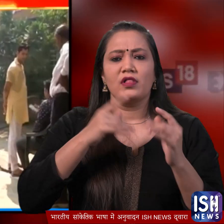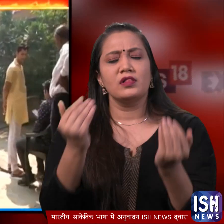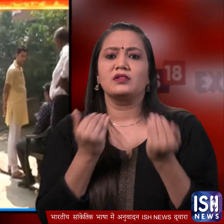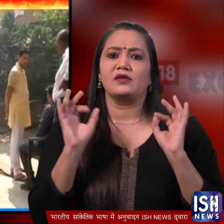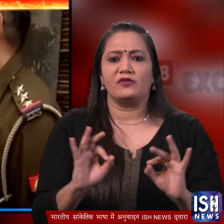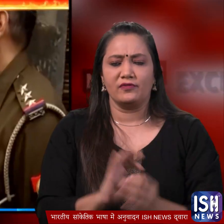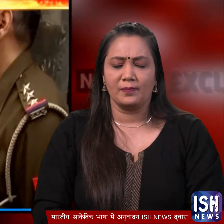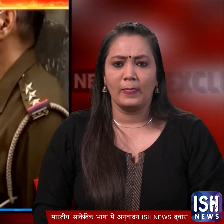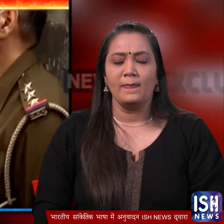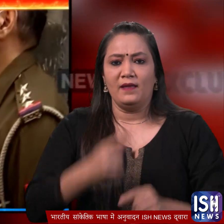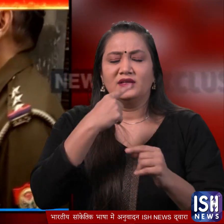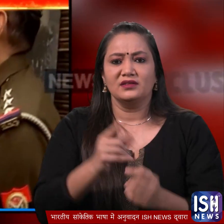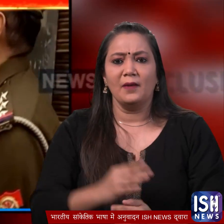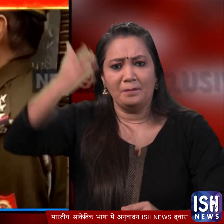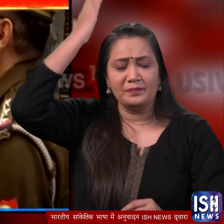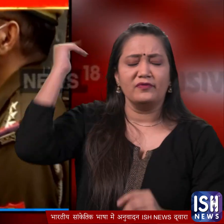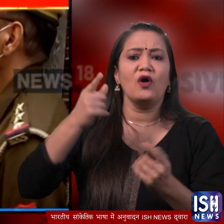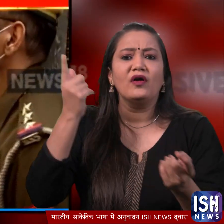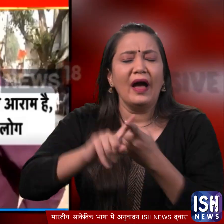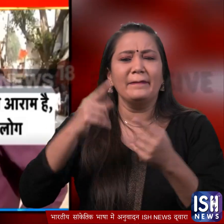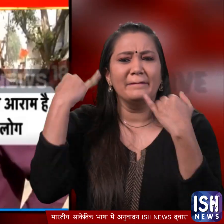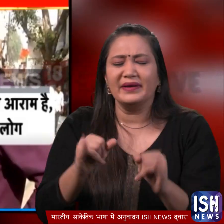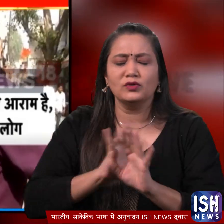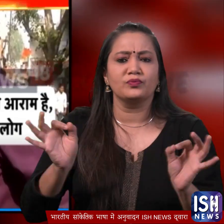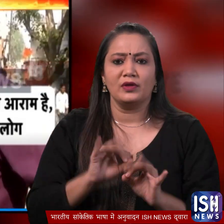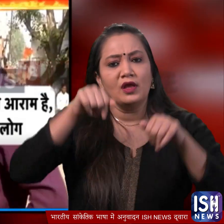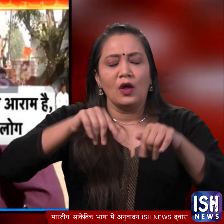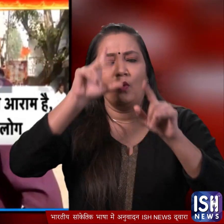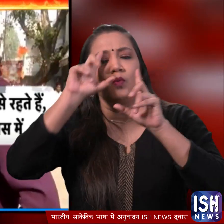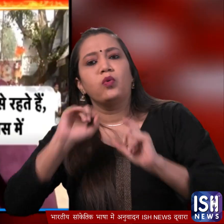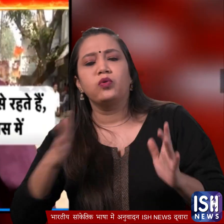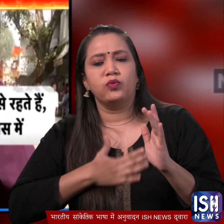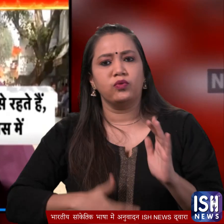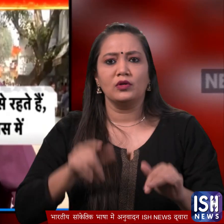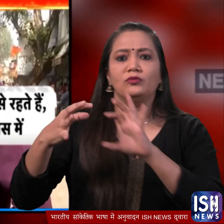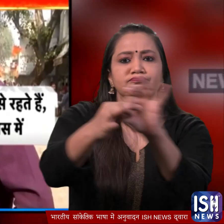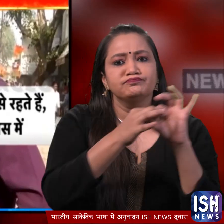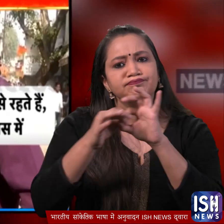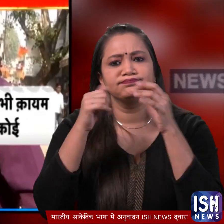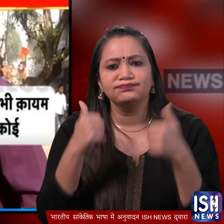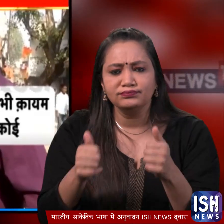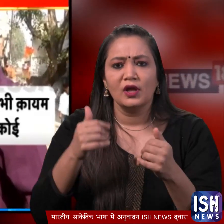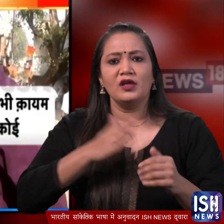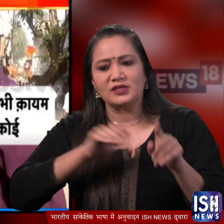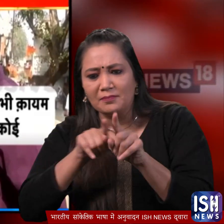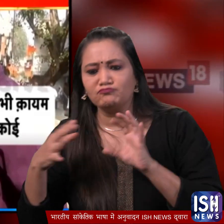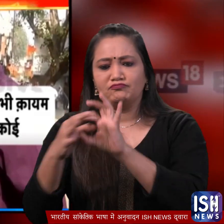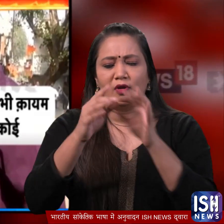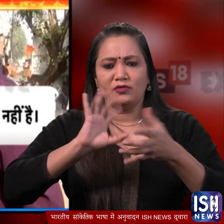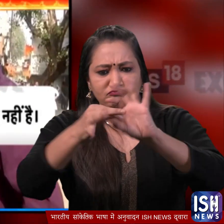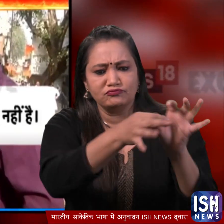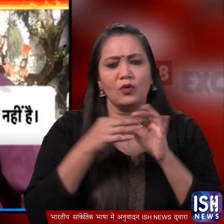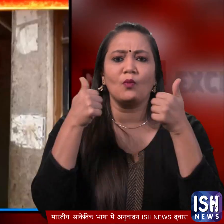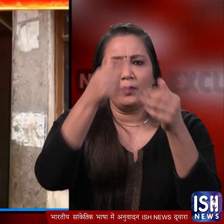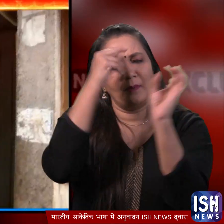होने का दावा किया और बताया कि अब पहले वाली बात नहीं रही। अब काफी आराम है, सब लोग सहयोग से रहते हैं, आपस में भाईचारा भी कायम है,